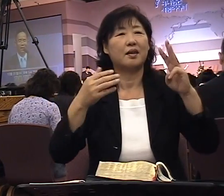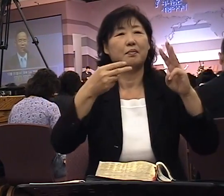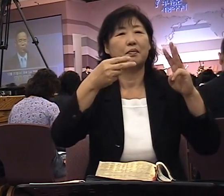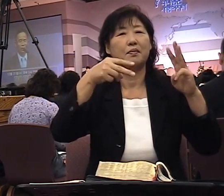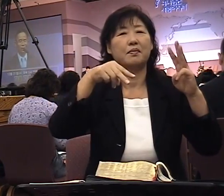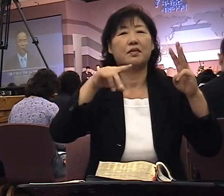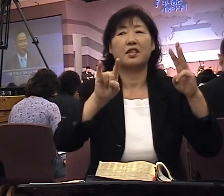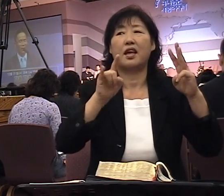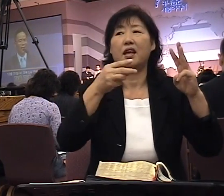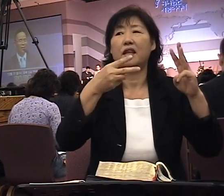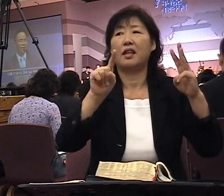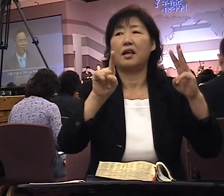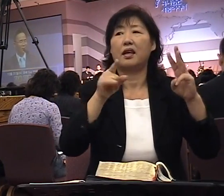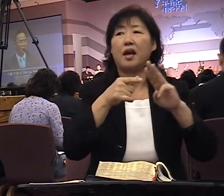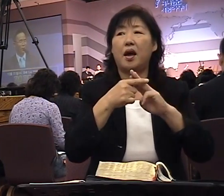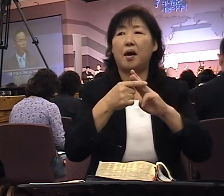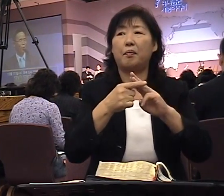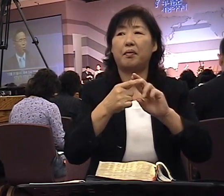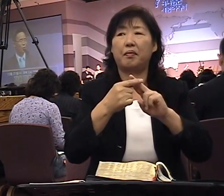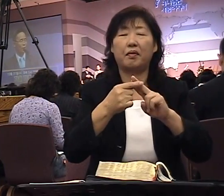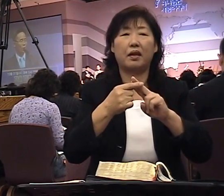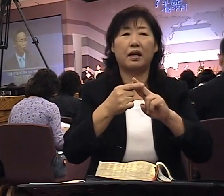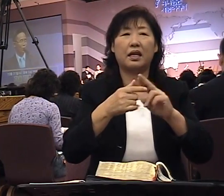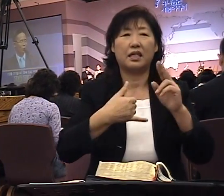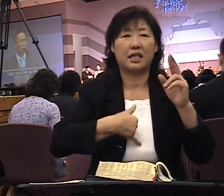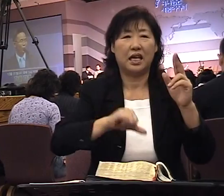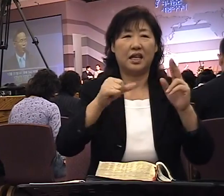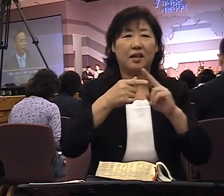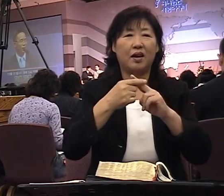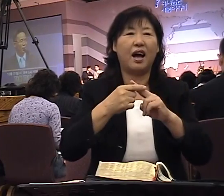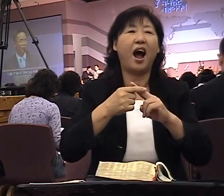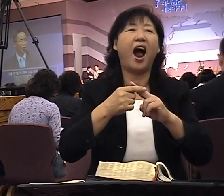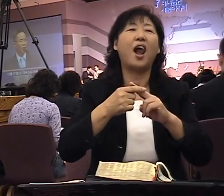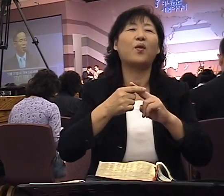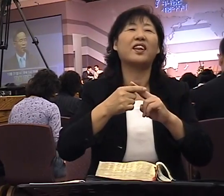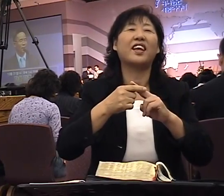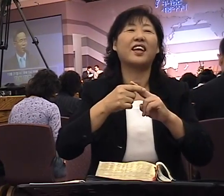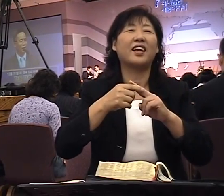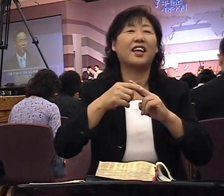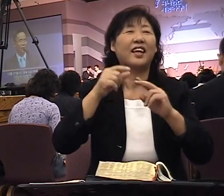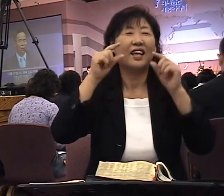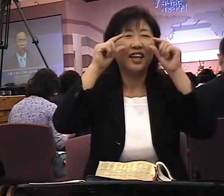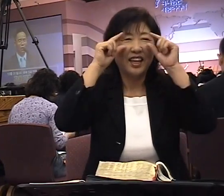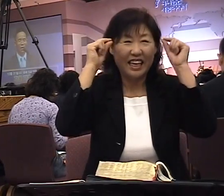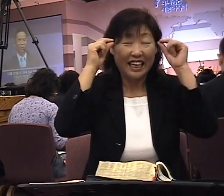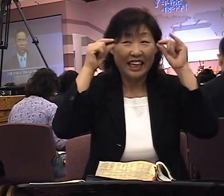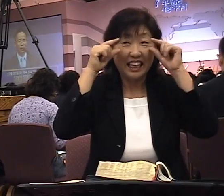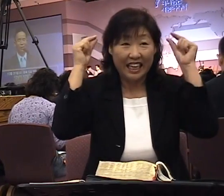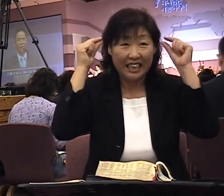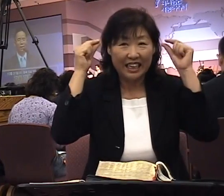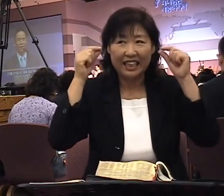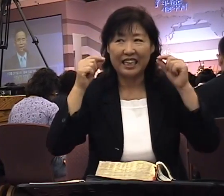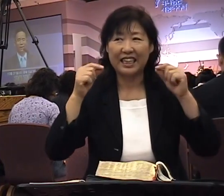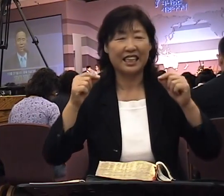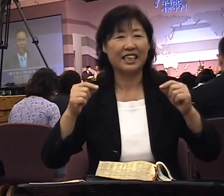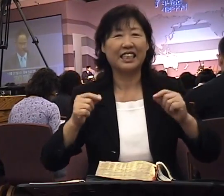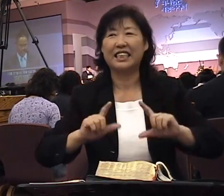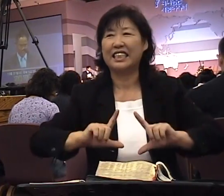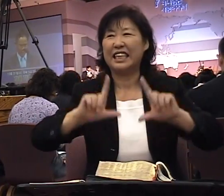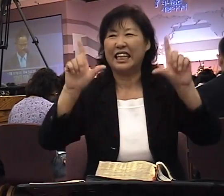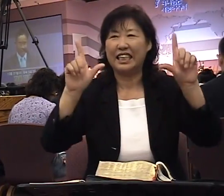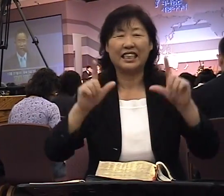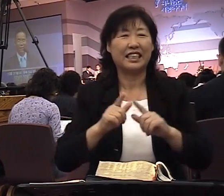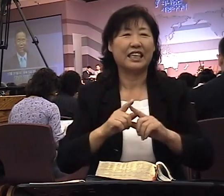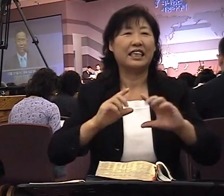함께하는 이 축제에 많이 자녀들, 손주들 데리고 와주시기를 부탁드립니다. 해마다 이 할로윈 때가 되면 이